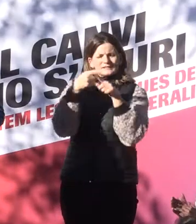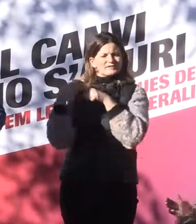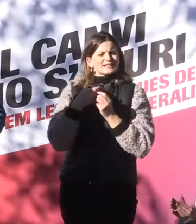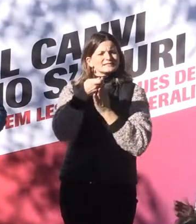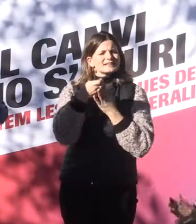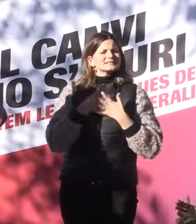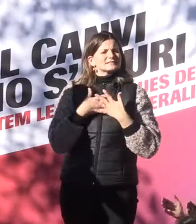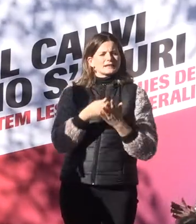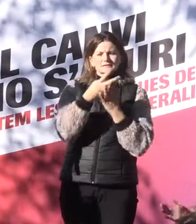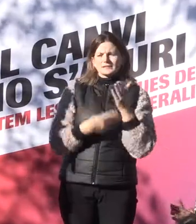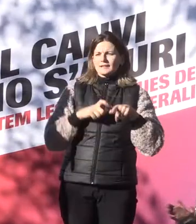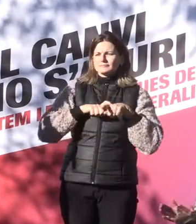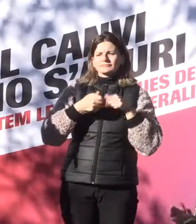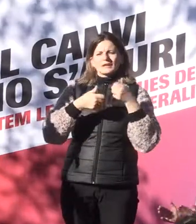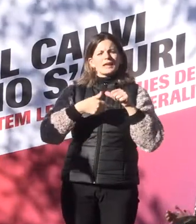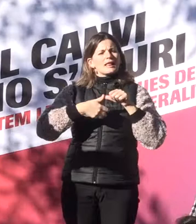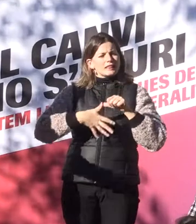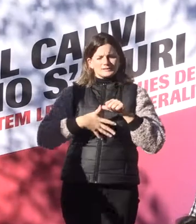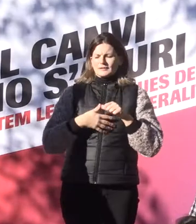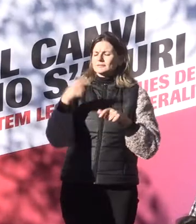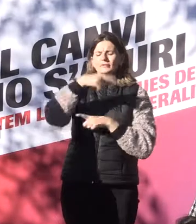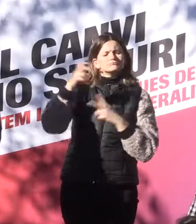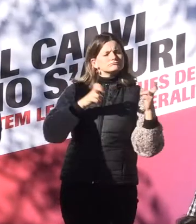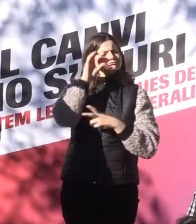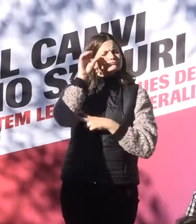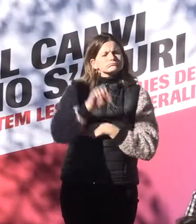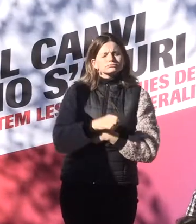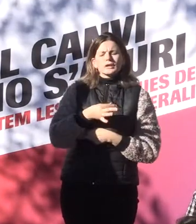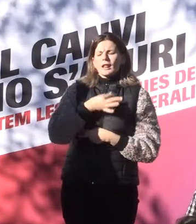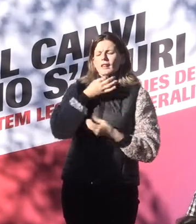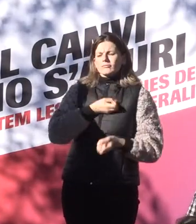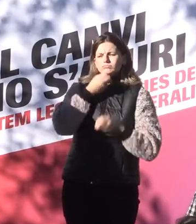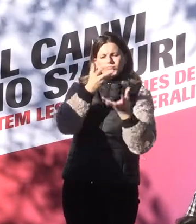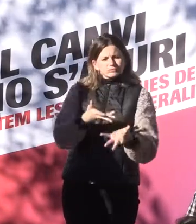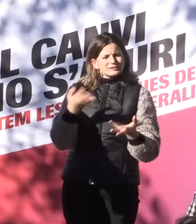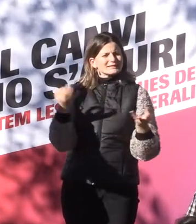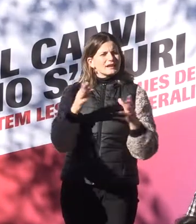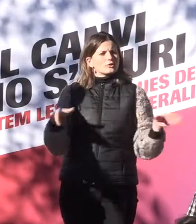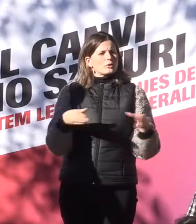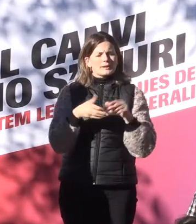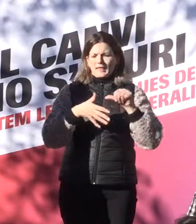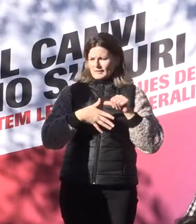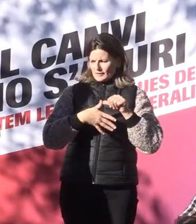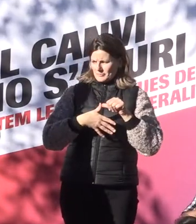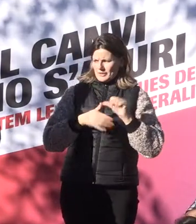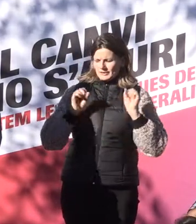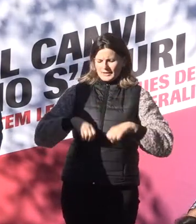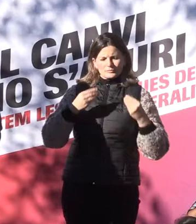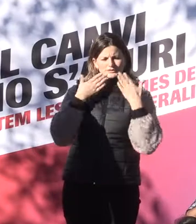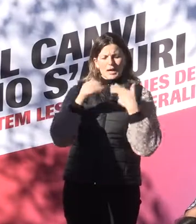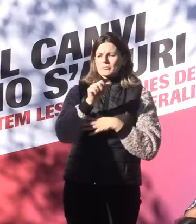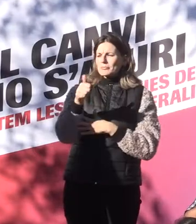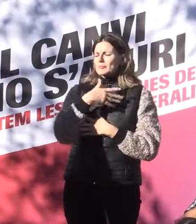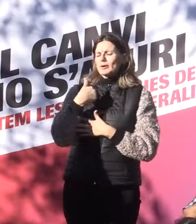ustedes que están aquí en este momento escuchando digamos la voz de lo que es la comunidad latinoamericana en primer